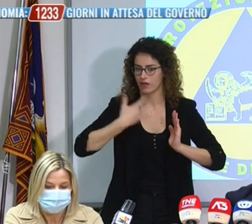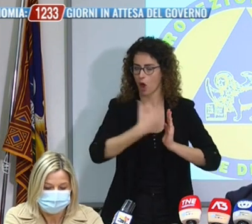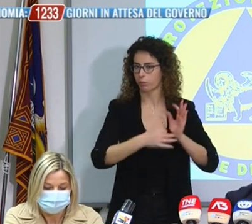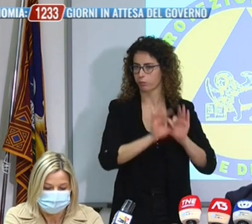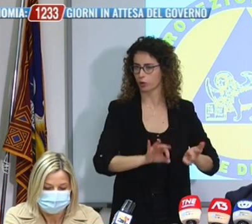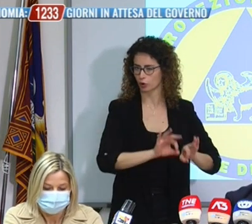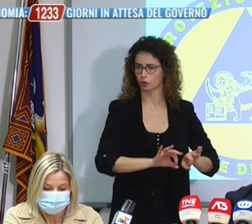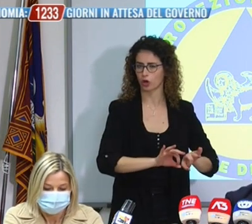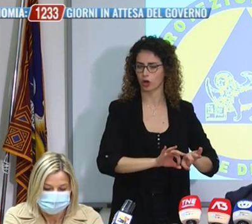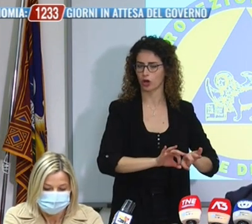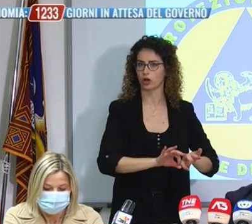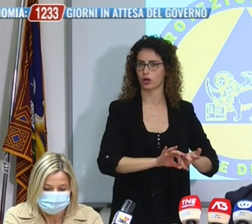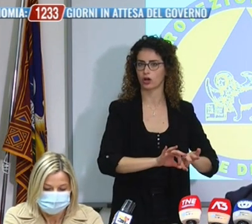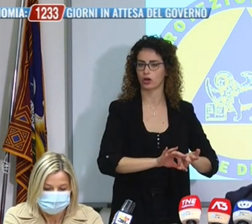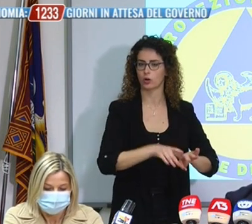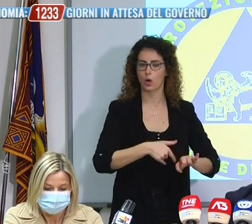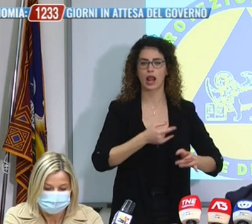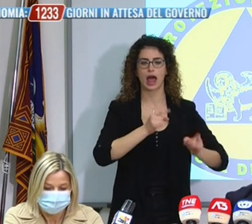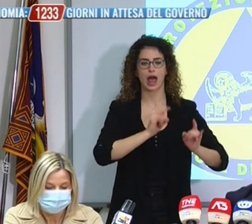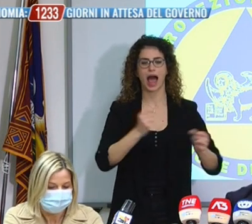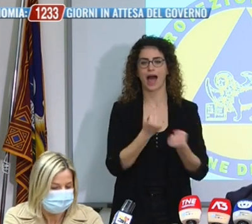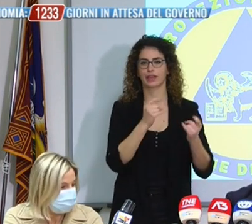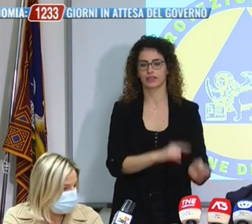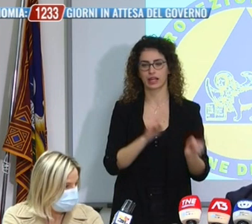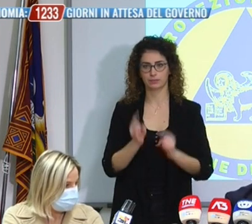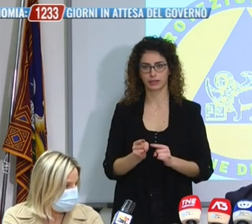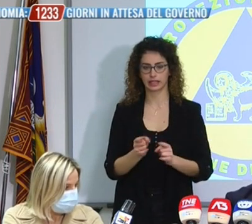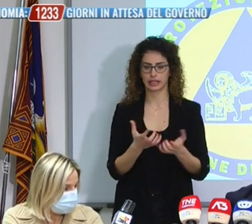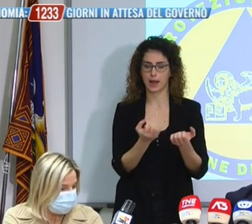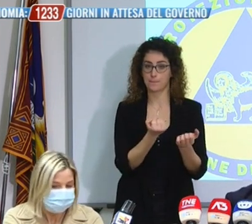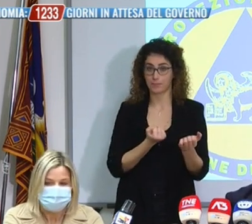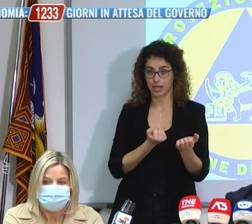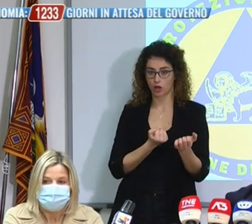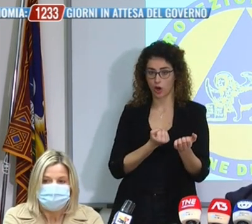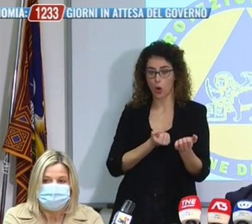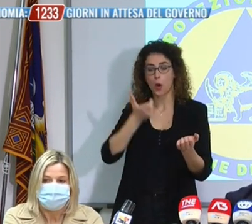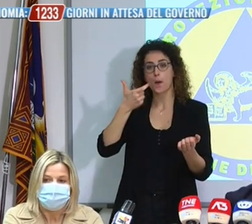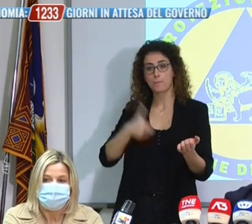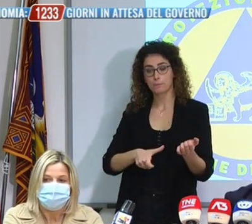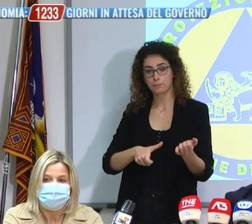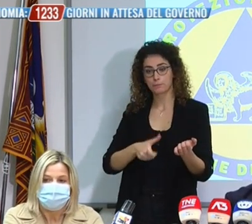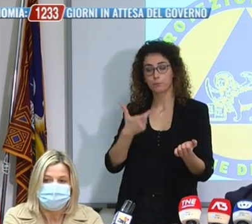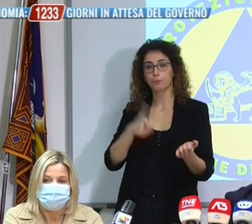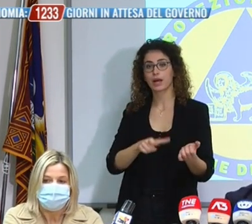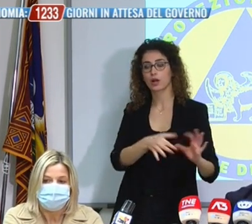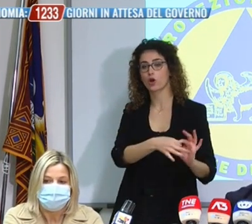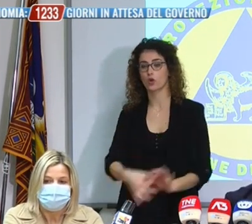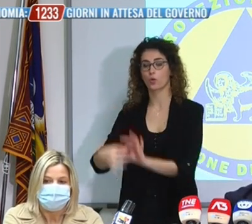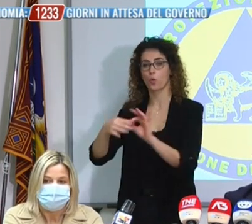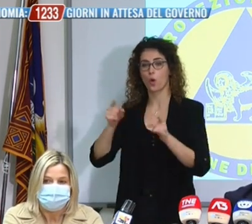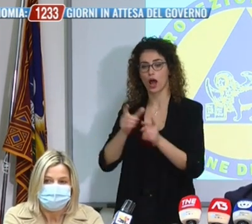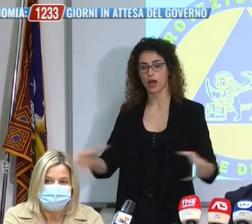diciamo, alcune attività ospedaliere per lasciare spazio ovviamente nuovamente ai team di cura che